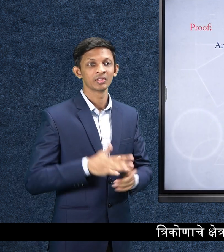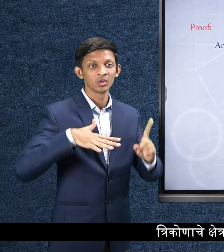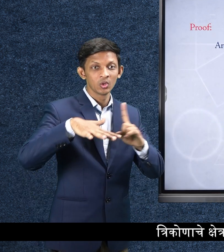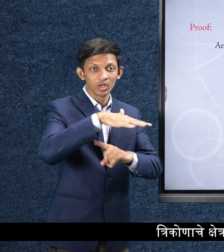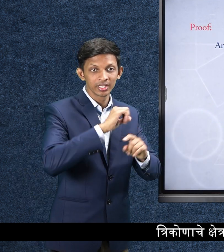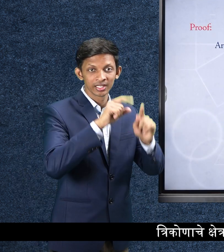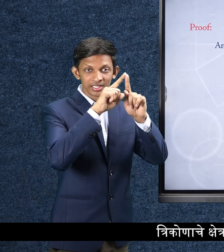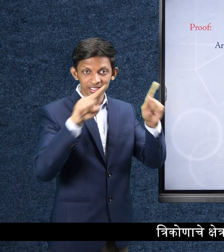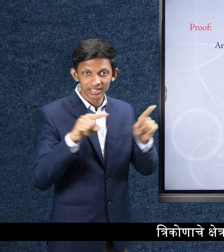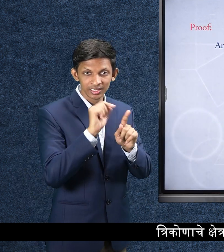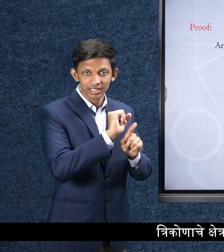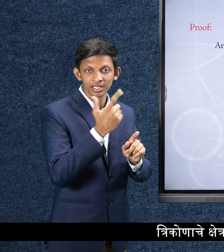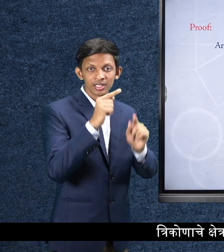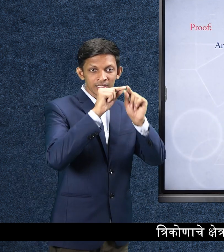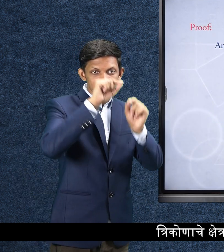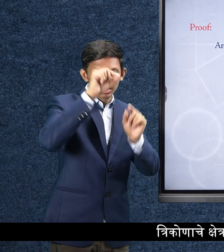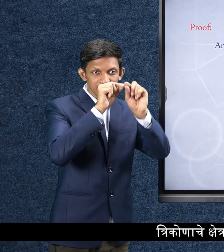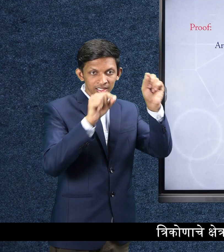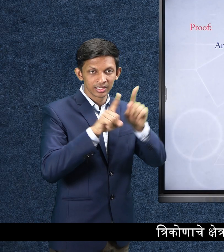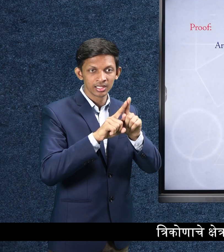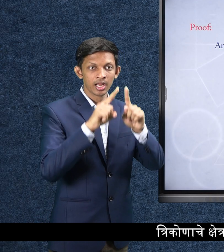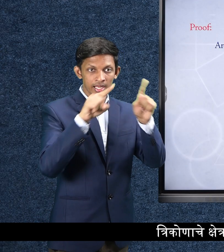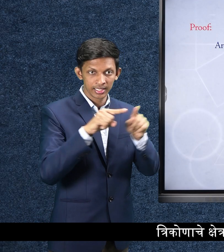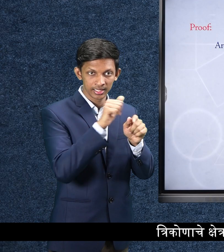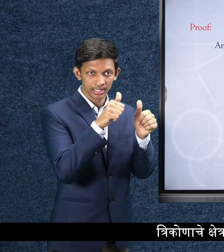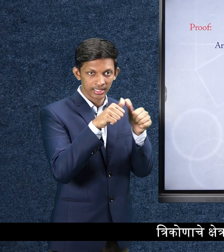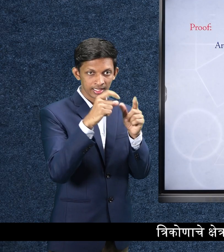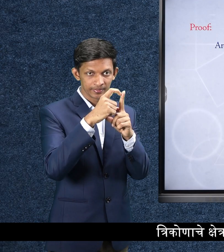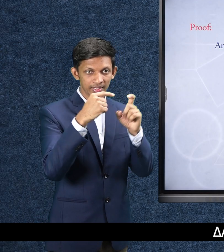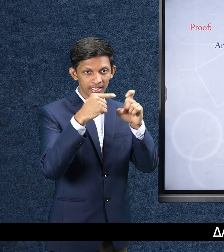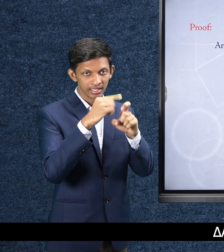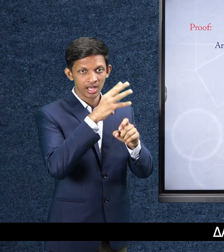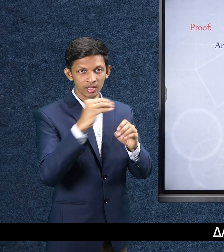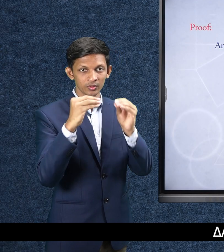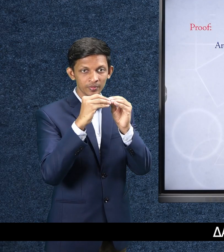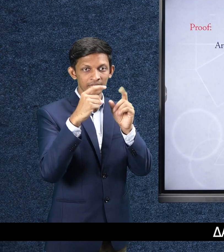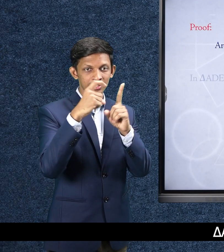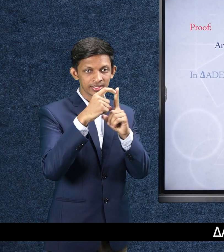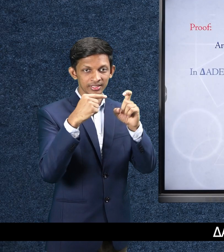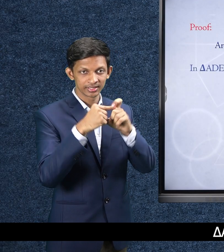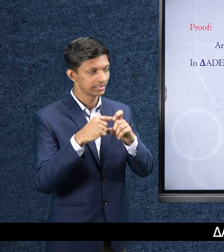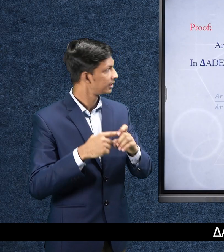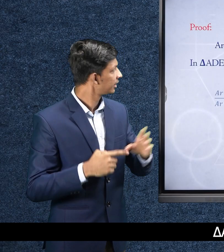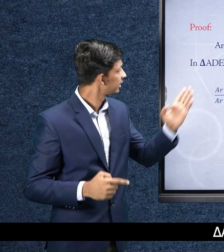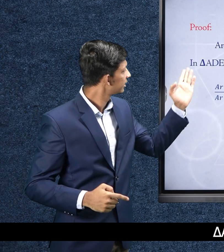त्रिकोणाचे क्षेत्रफळ = 1/2 आधार उंची आणि ट्रायंगल ADE आणि ट्रायंगल